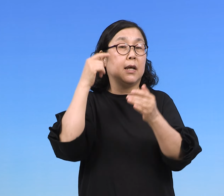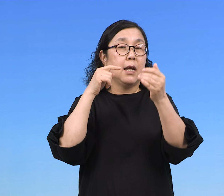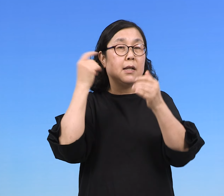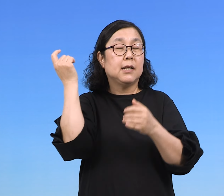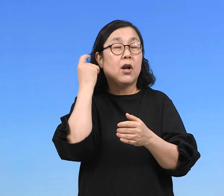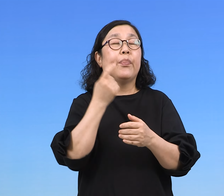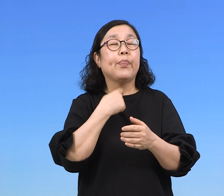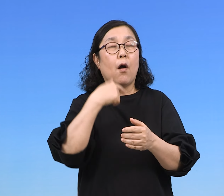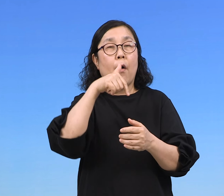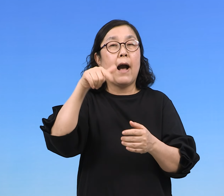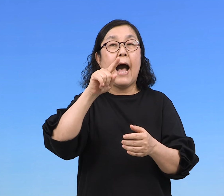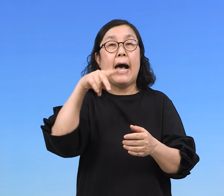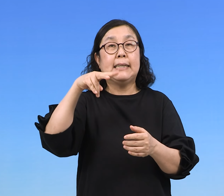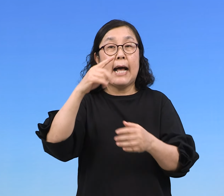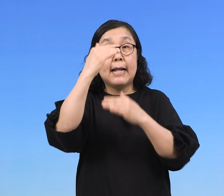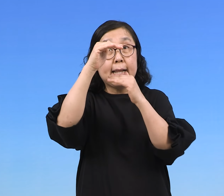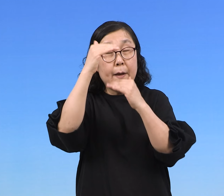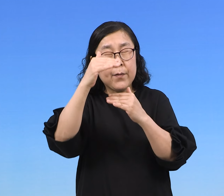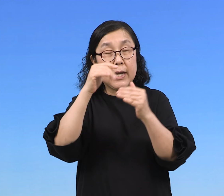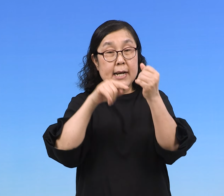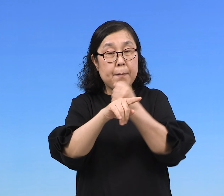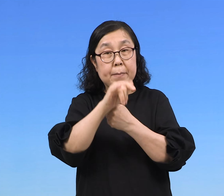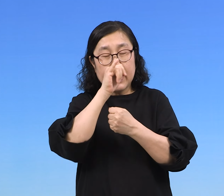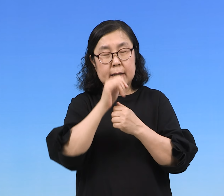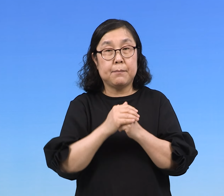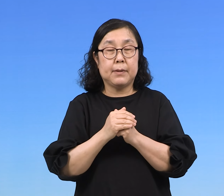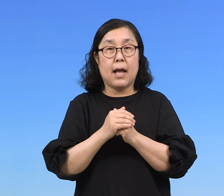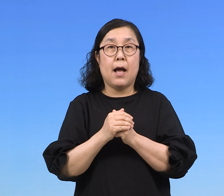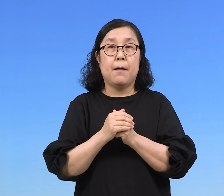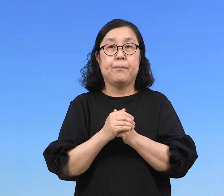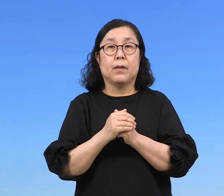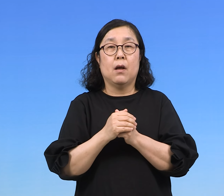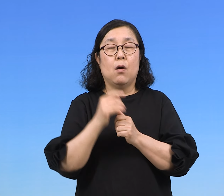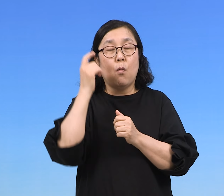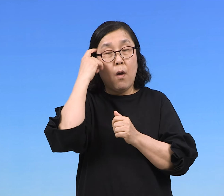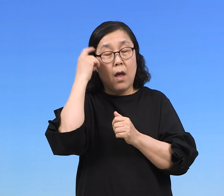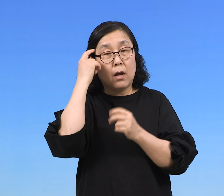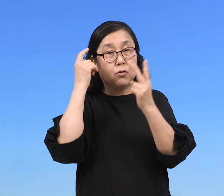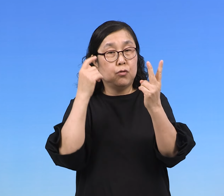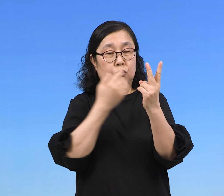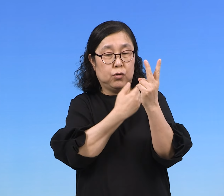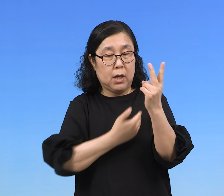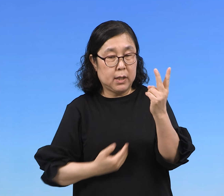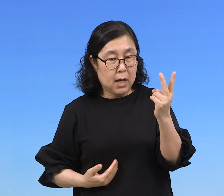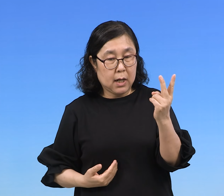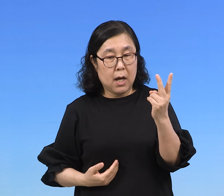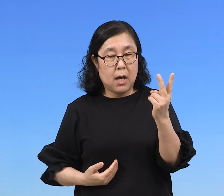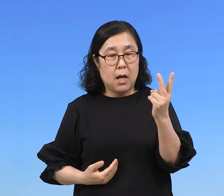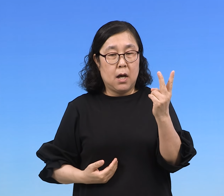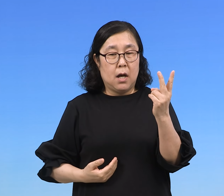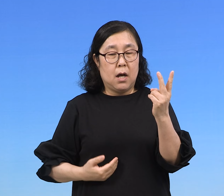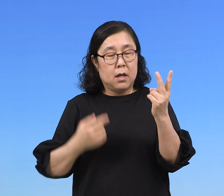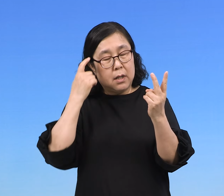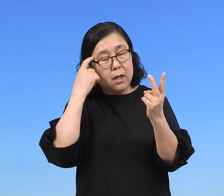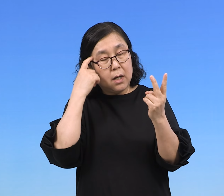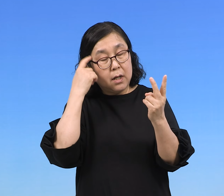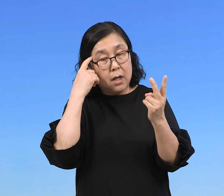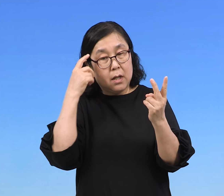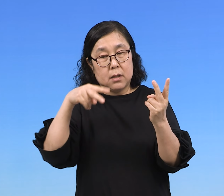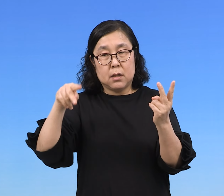의미가 있는 겁니다. 왜 엠마오로 향한 두 제자를 묵상하다가 그 썸이라는 노래가 떠올려졌는지